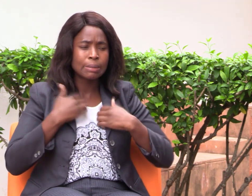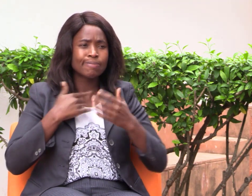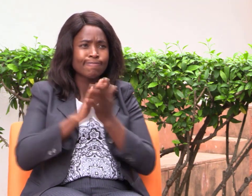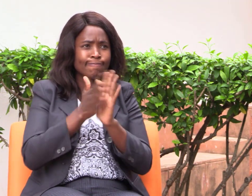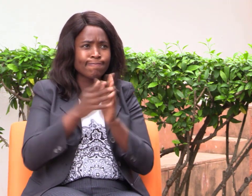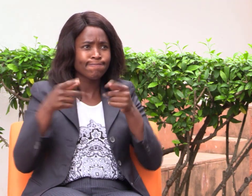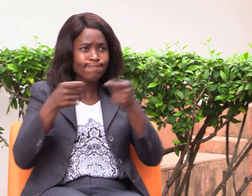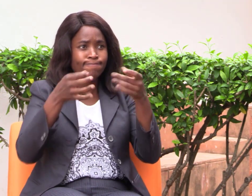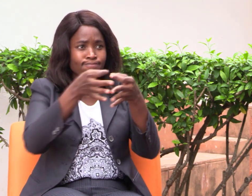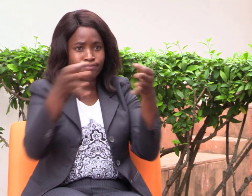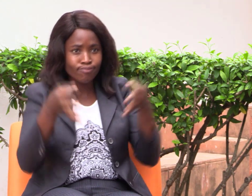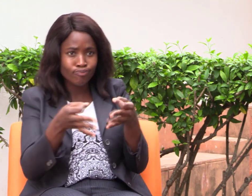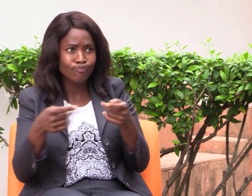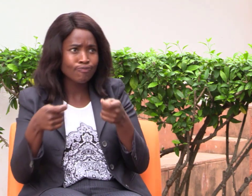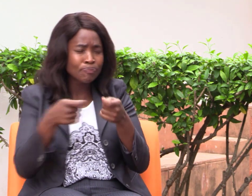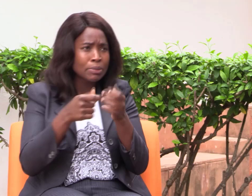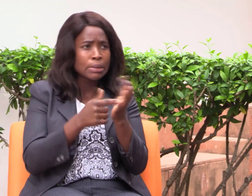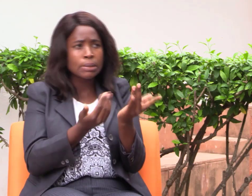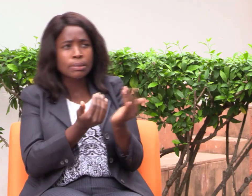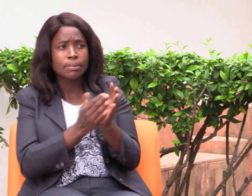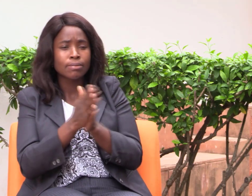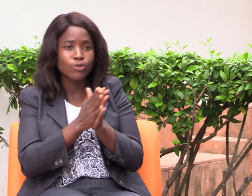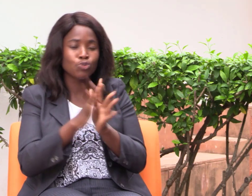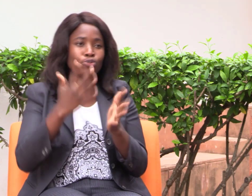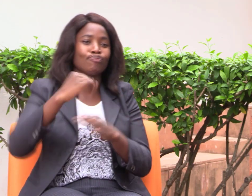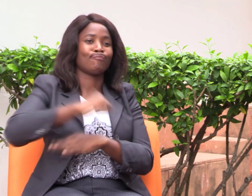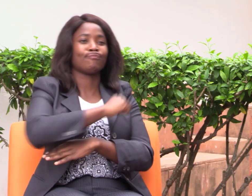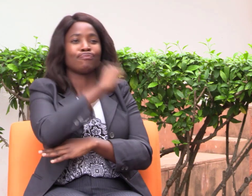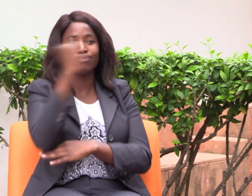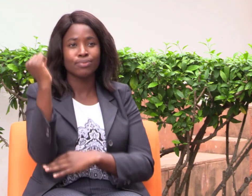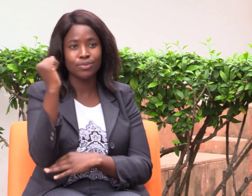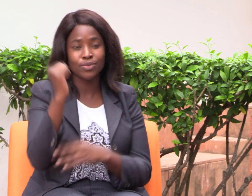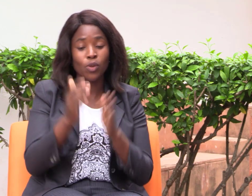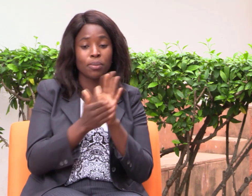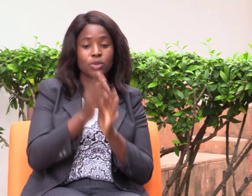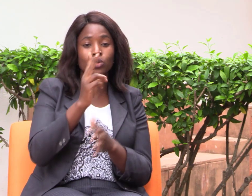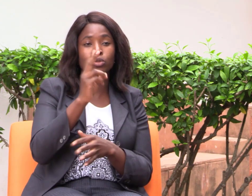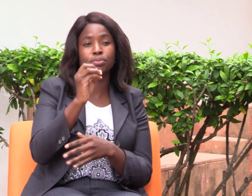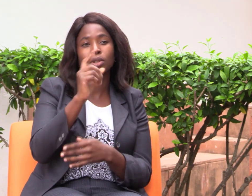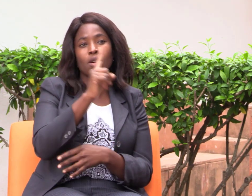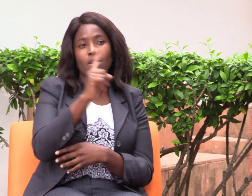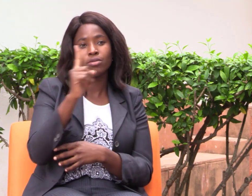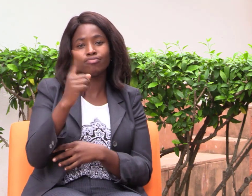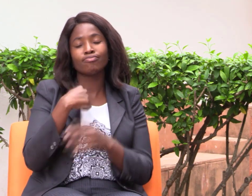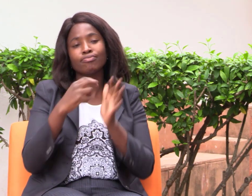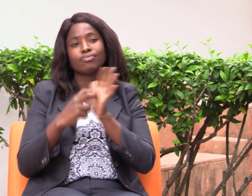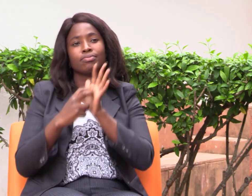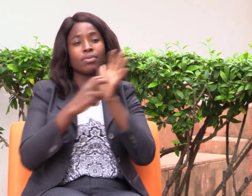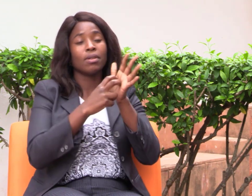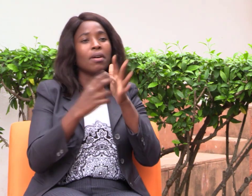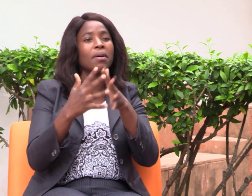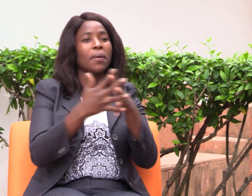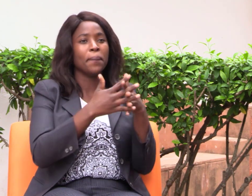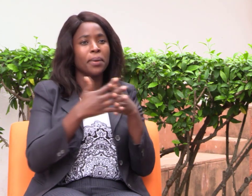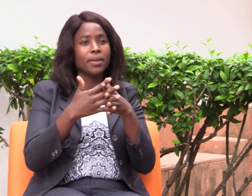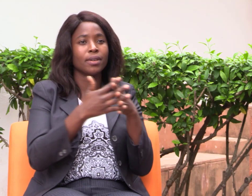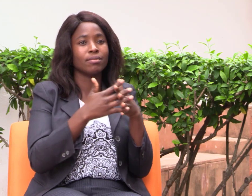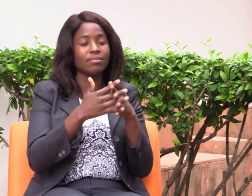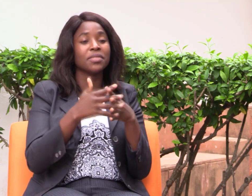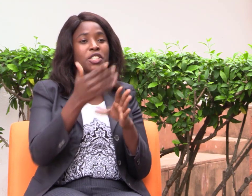Lá senti essa vontade, submeti os documentos todos e ganhei essa